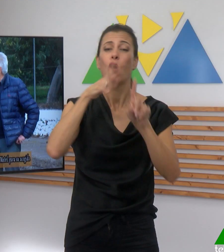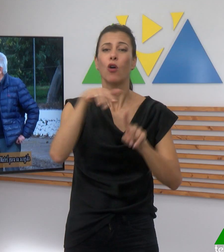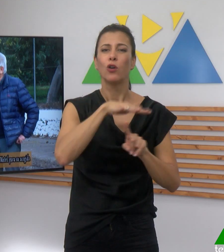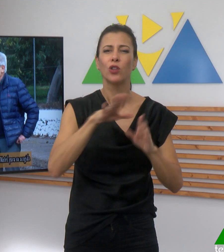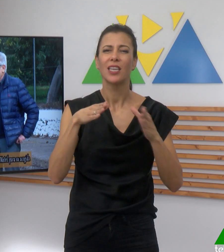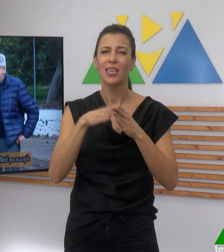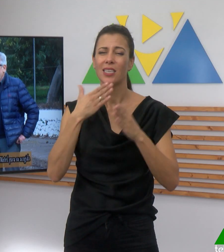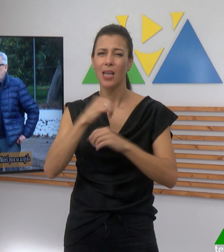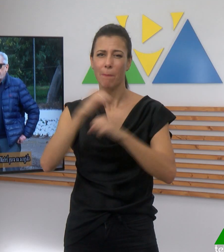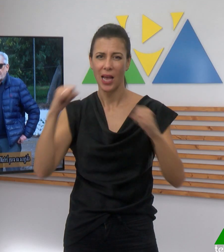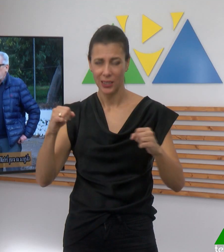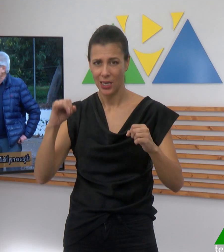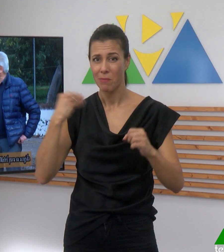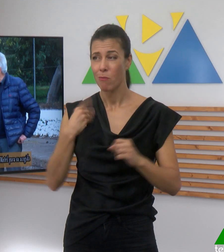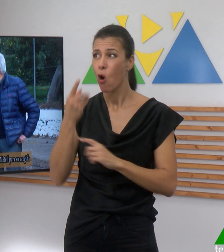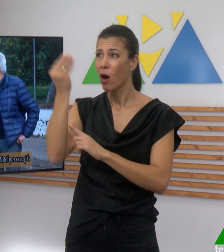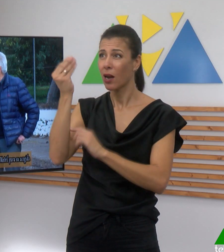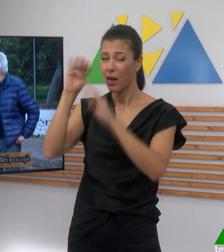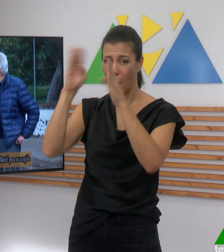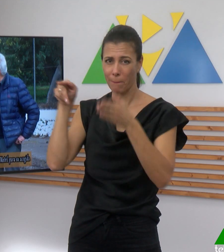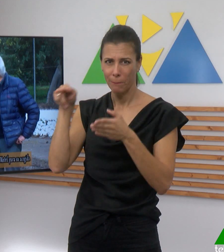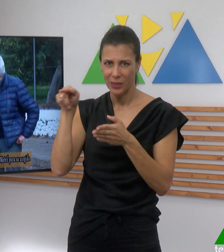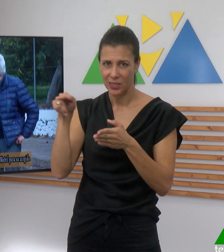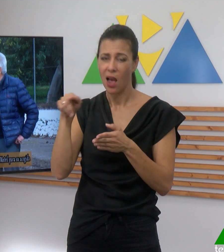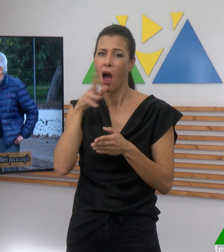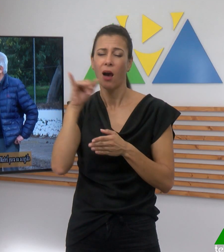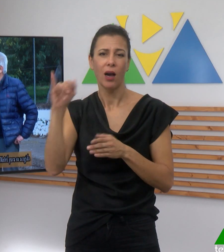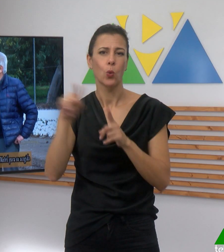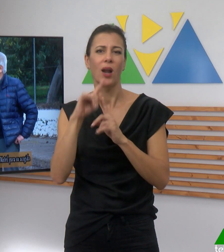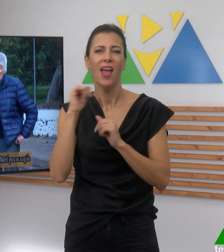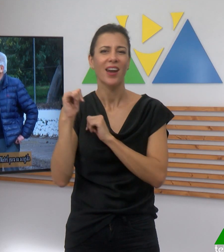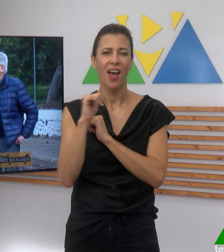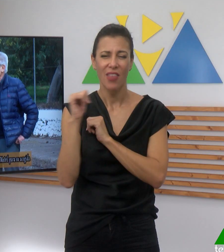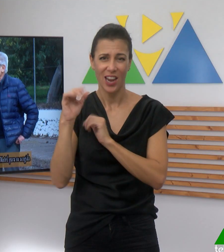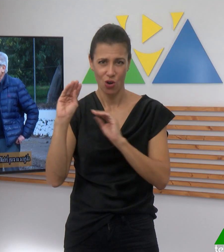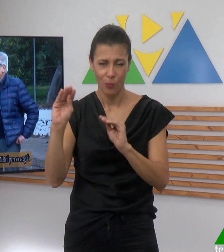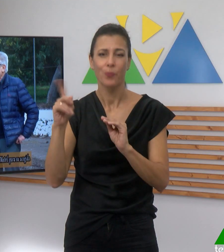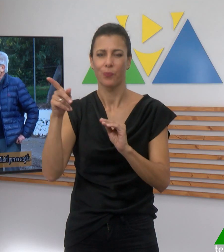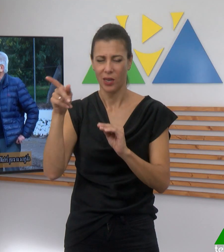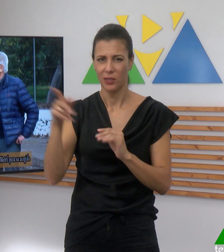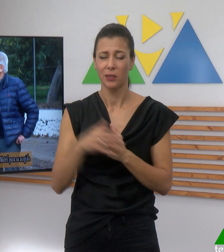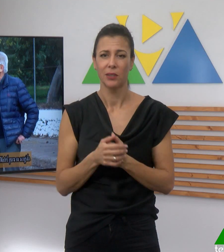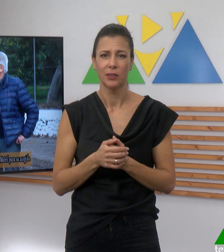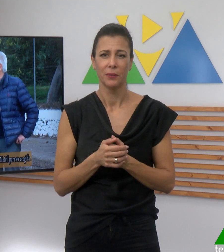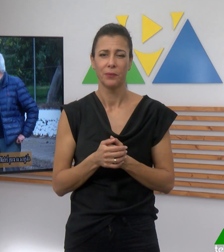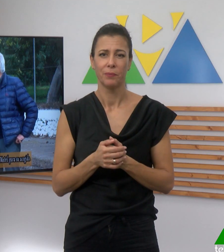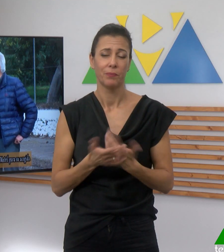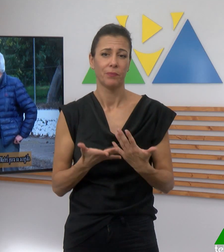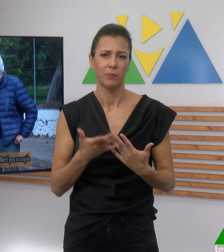la ária el mismo la misma capilla que hoy está El Nazareno en la iglesia en la iglesia mayor y incluso hubo el siglo